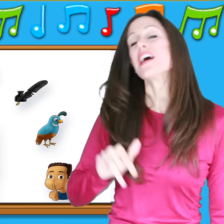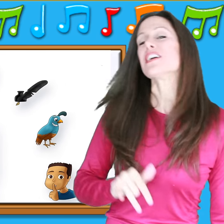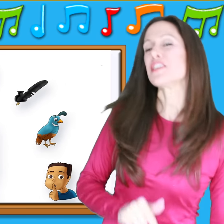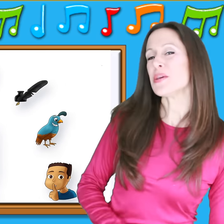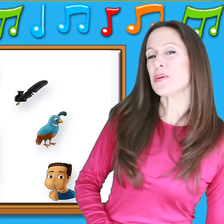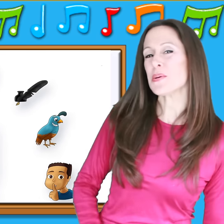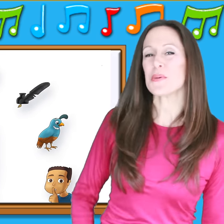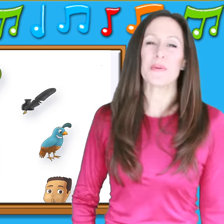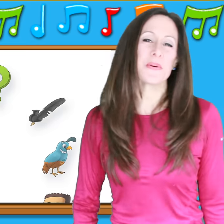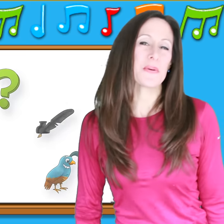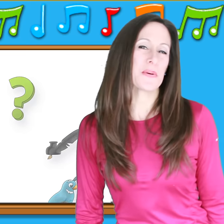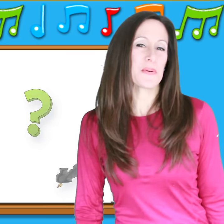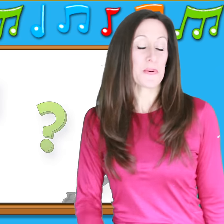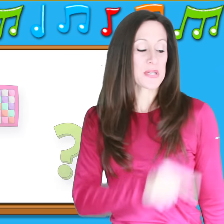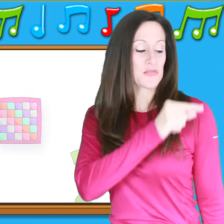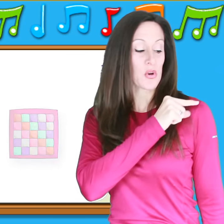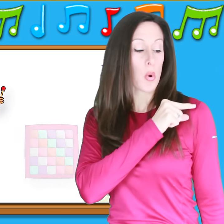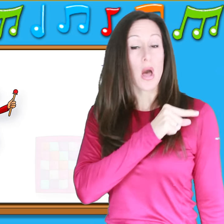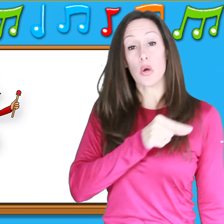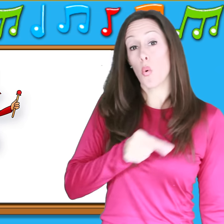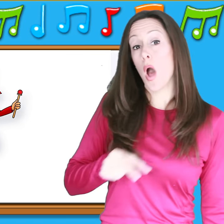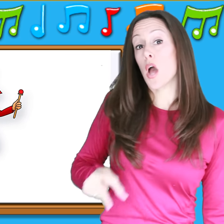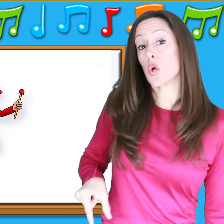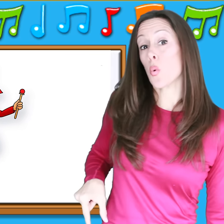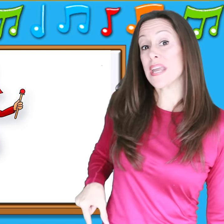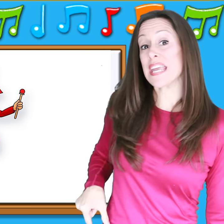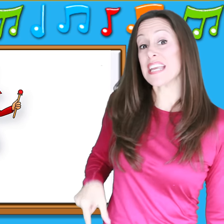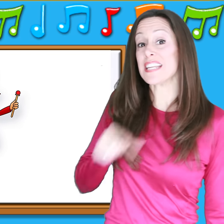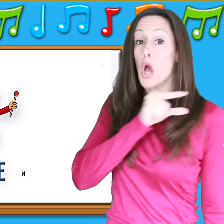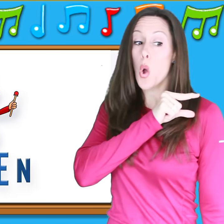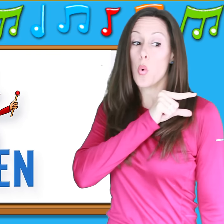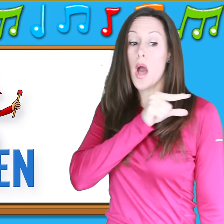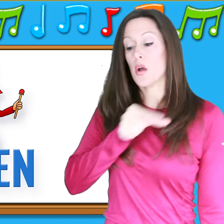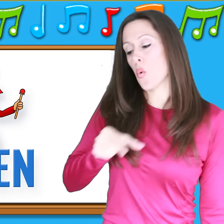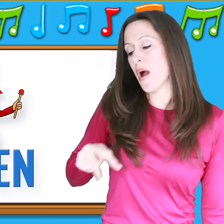Q is for qua, qua, queen, qua, qua,